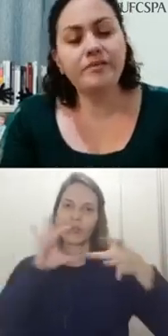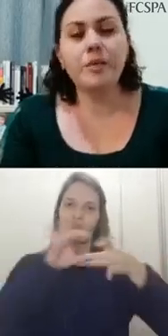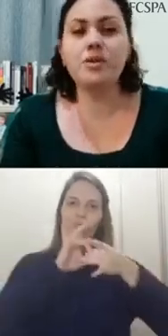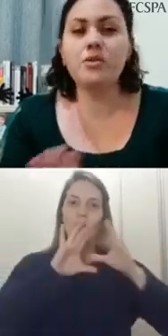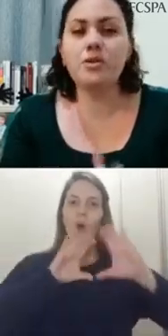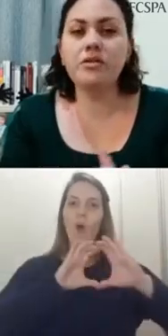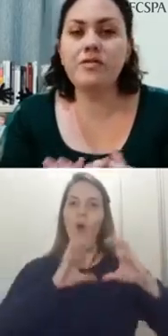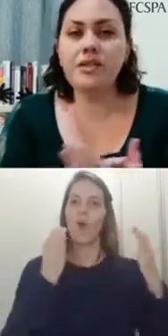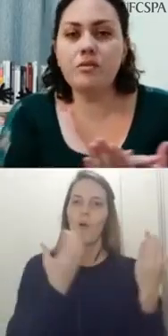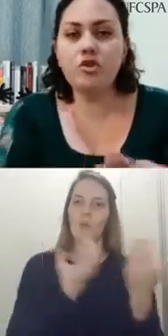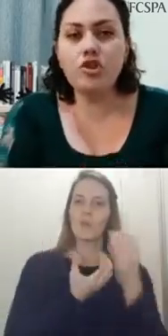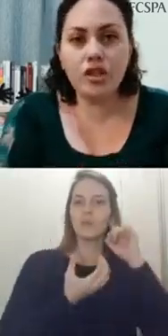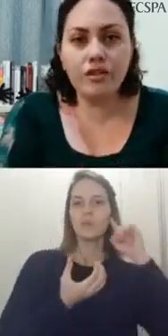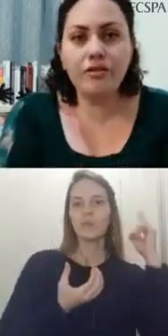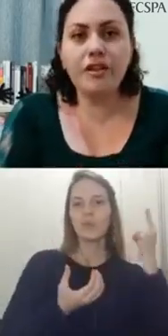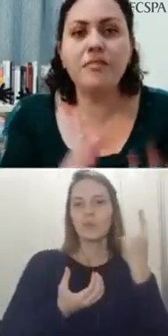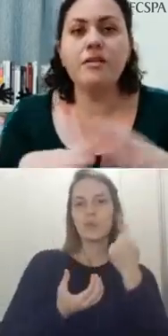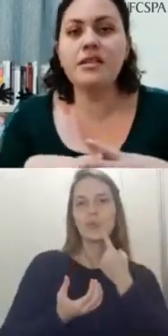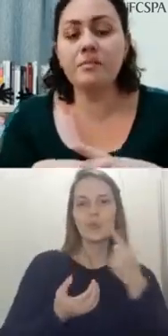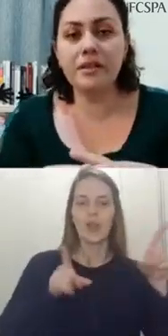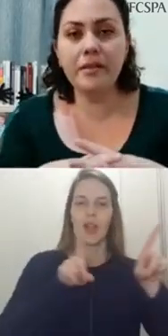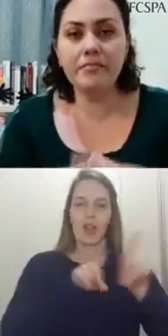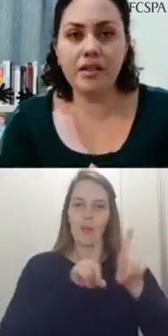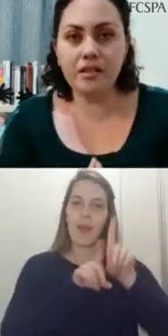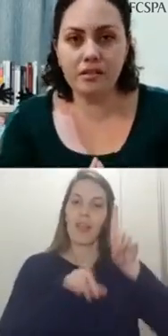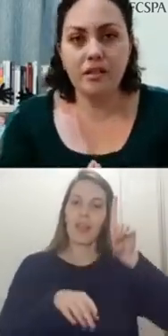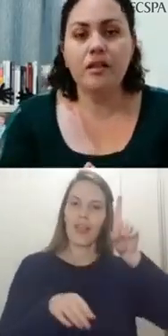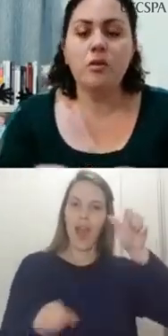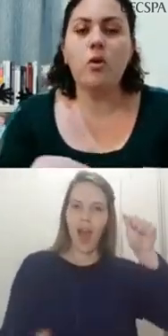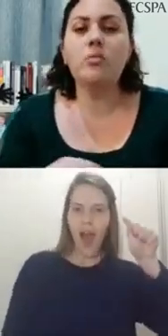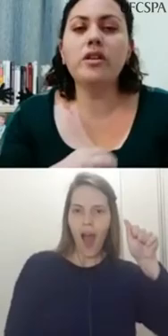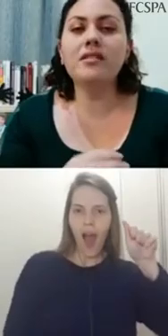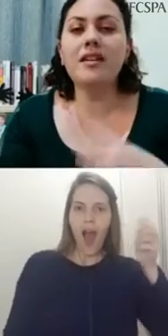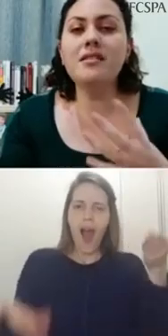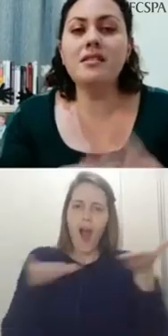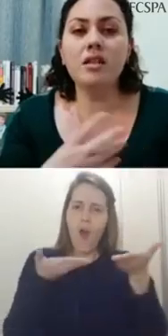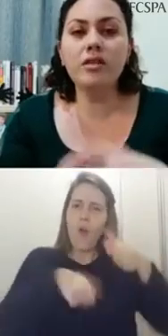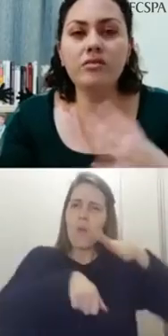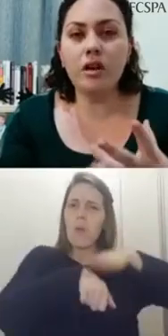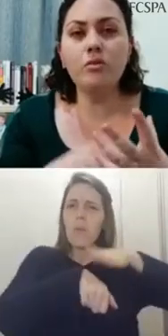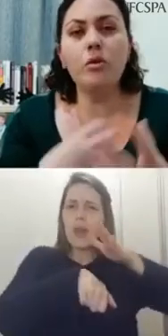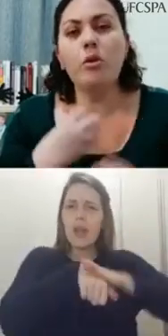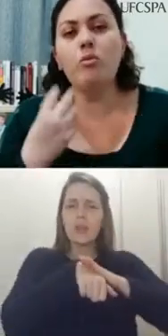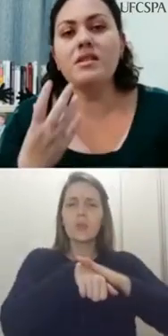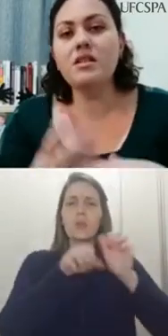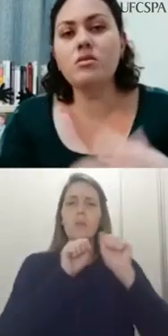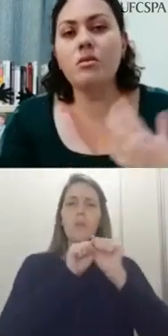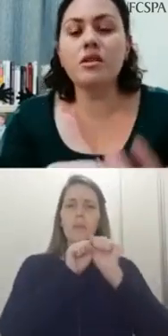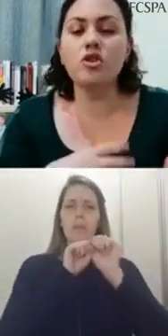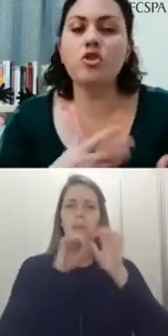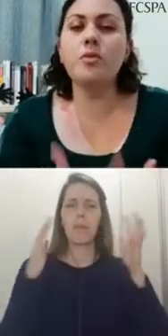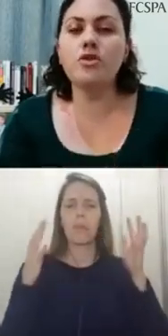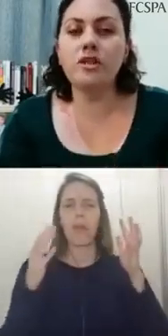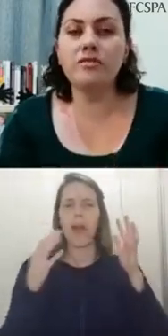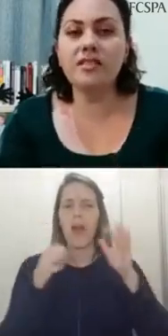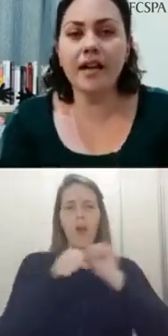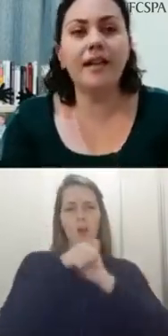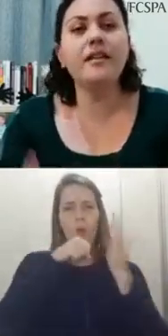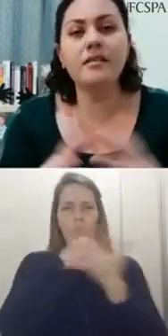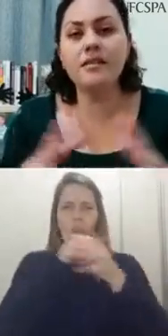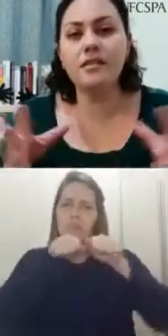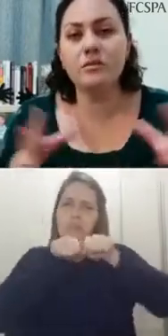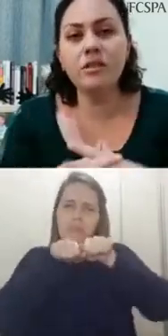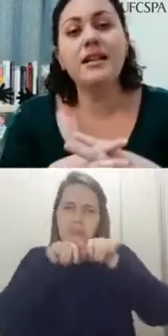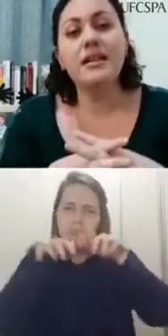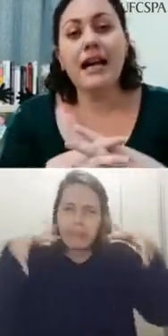surda e pessoas com deficiência auditiva em meio a essa pandemia. Como que tem sido, então, ou algumas questões que a gente pode levantar